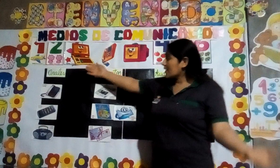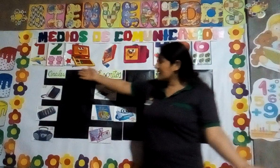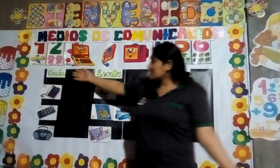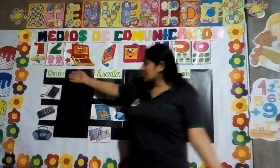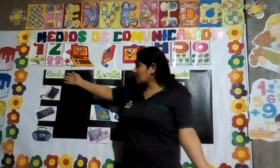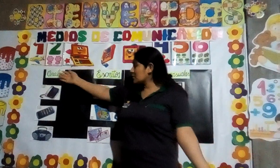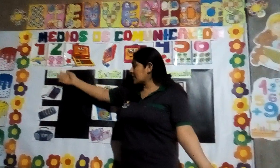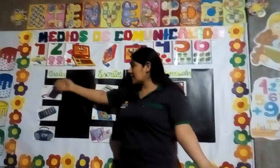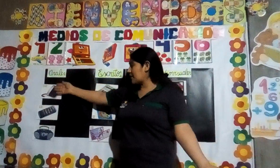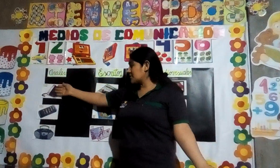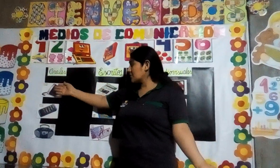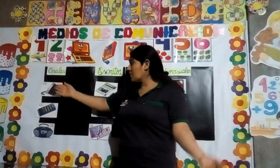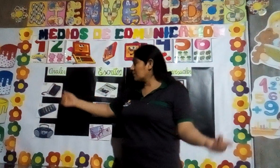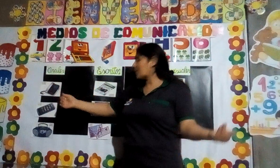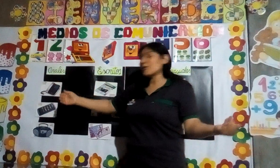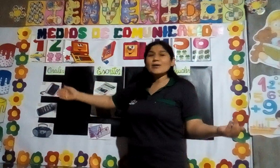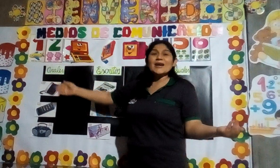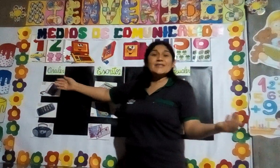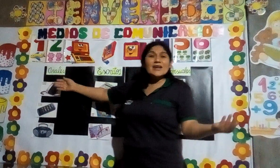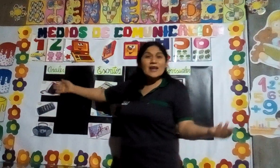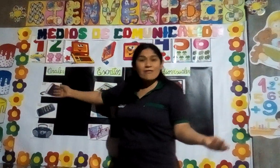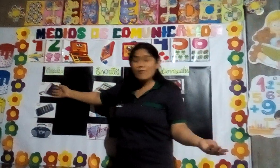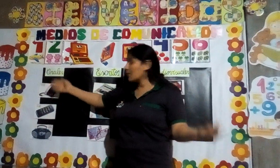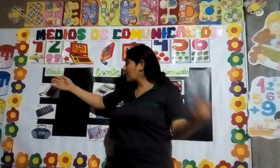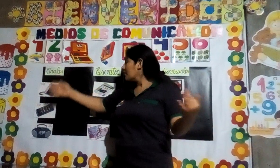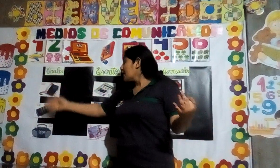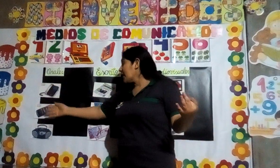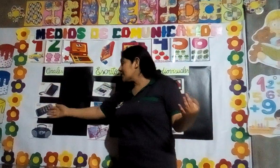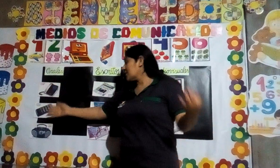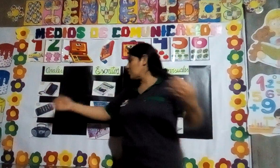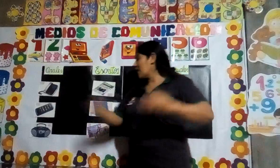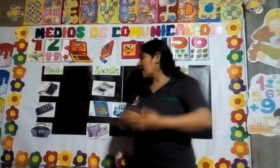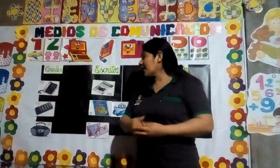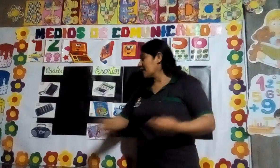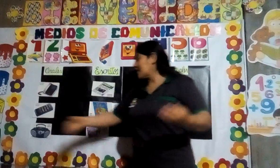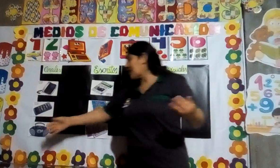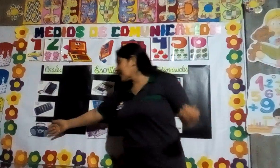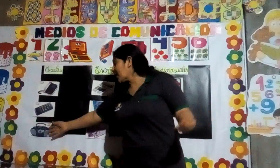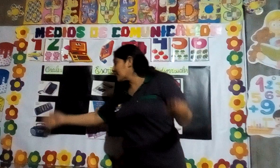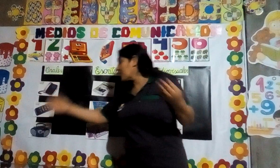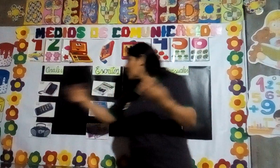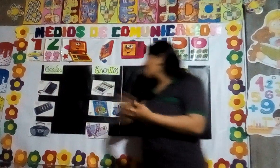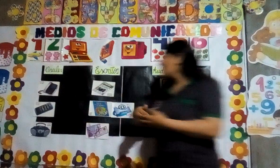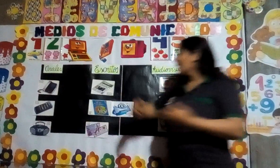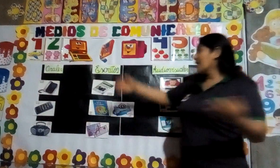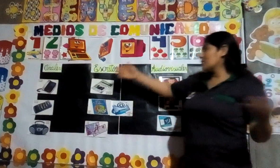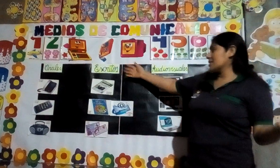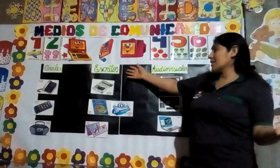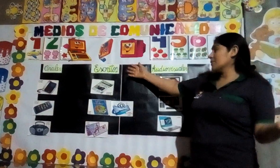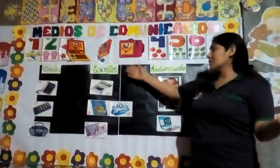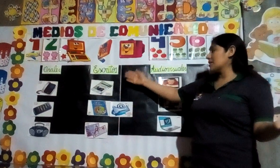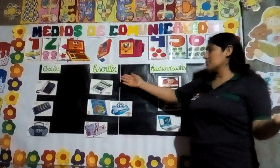orales tenemos la televisión, perdón, el teléfono, el celular, la radio. En los escritos tenemos